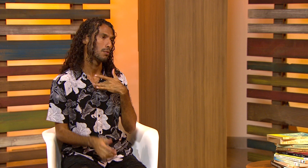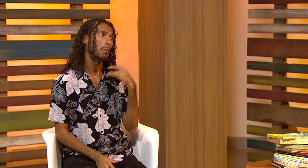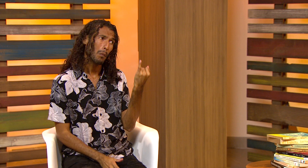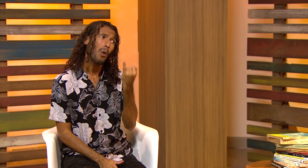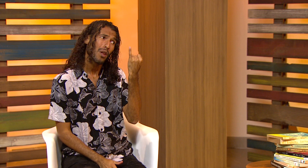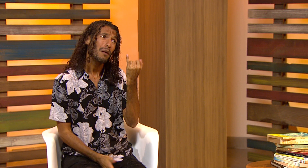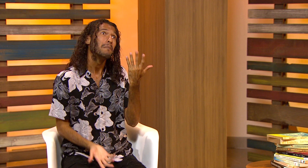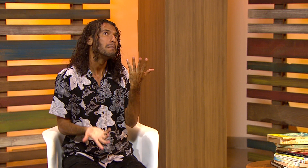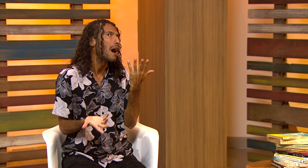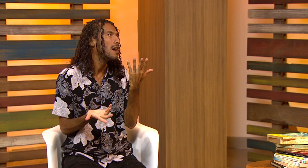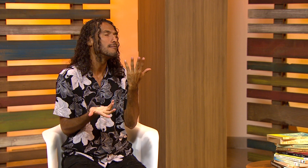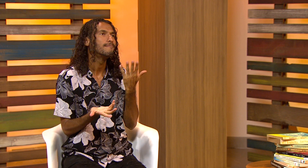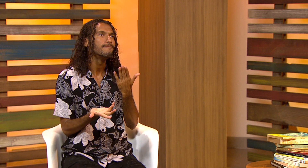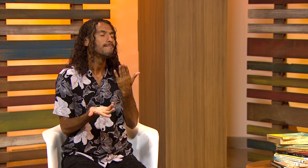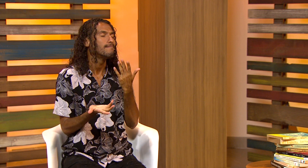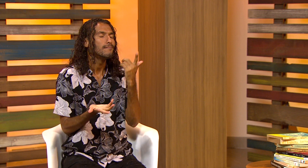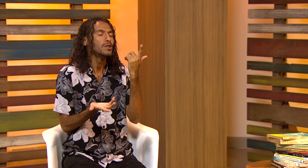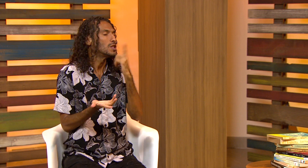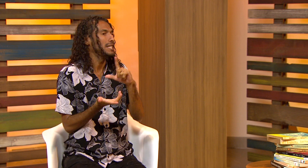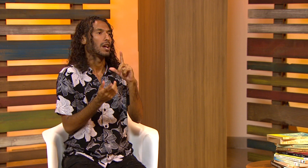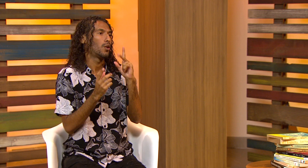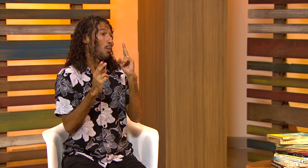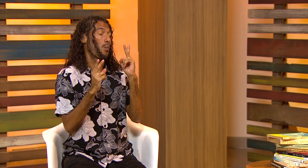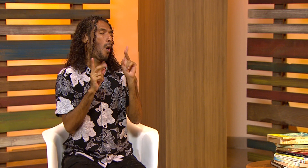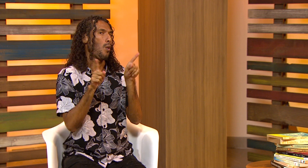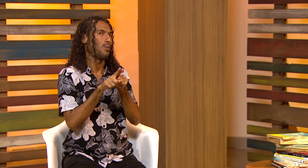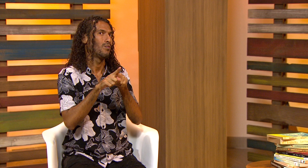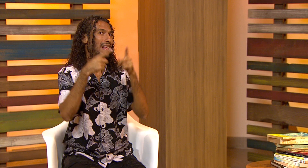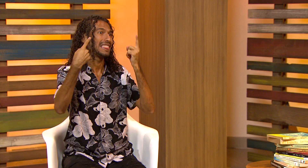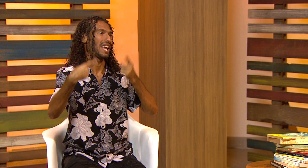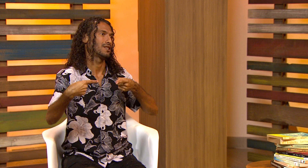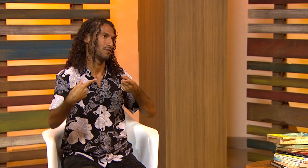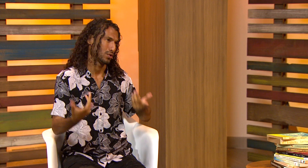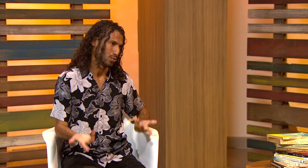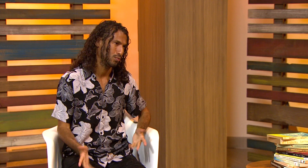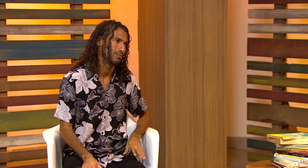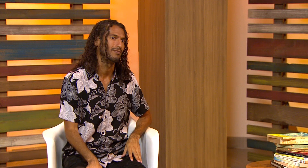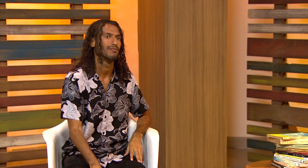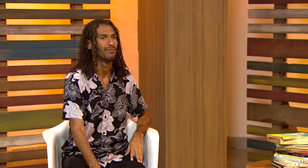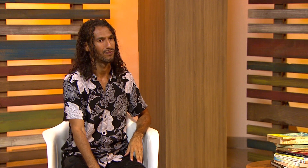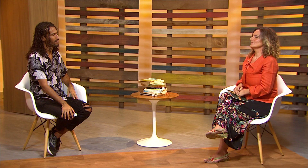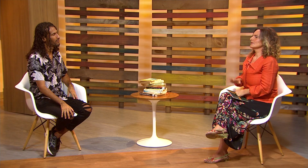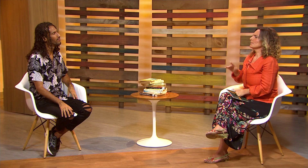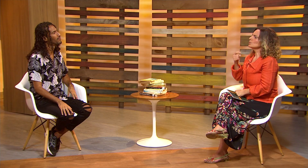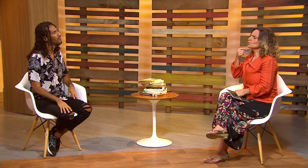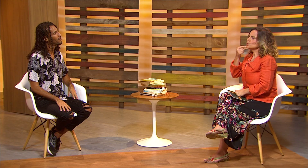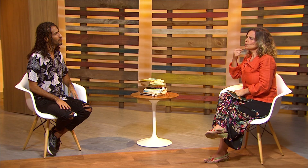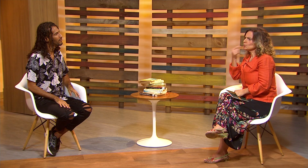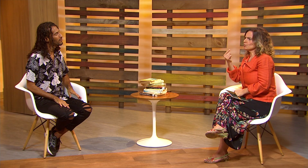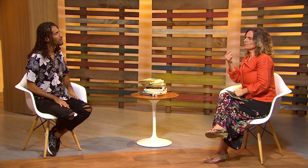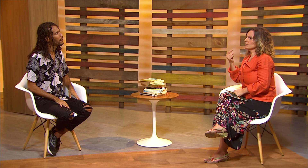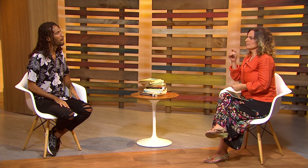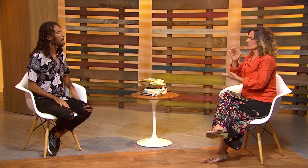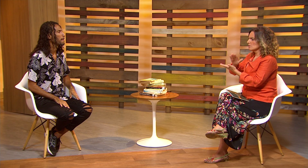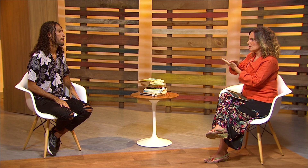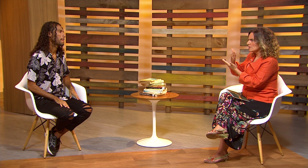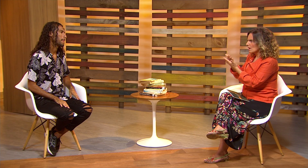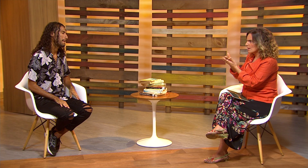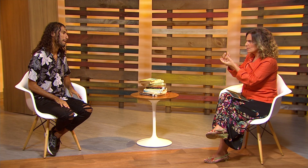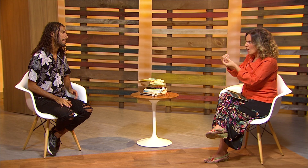termos voltados para a área da saúde, o que é importante. A gente é um desafio, né, que a gente tem. Uma dúvida. O